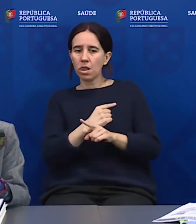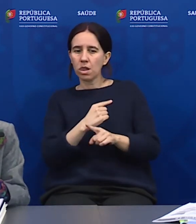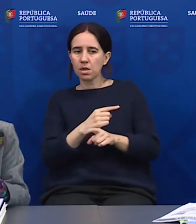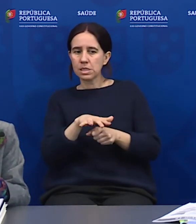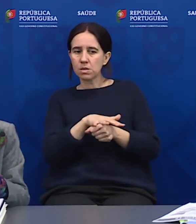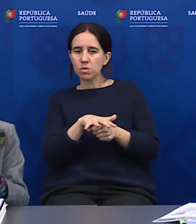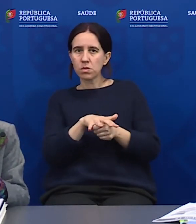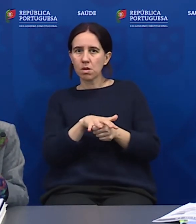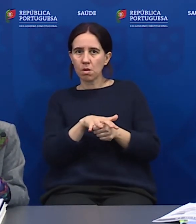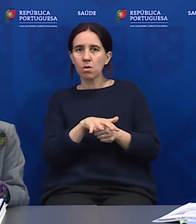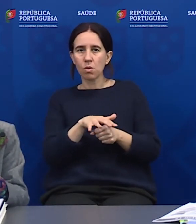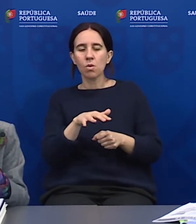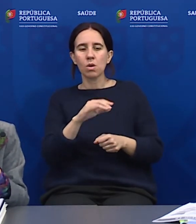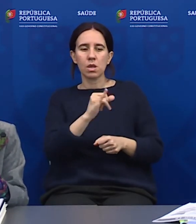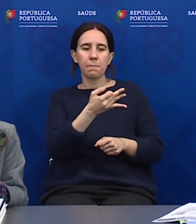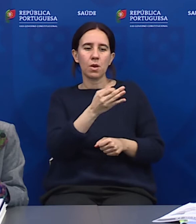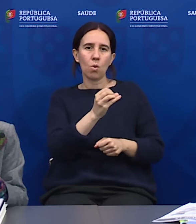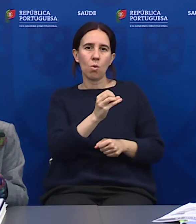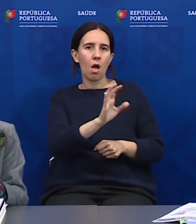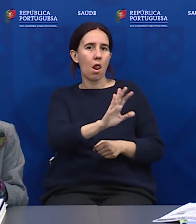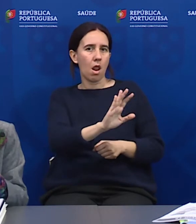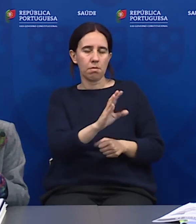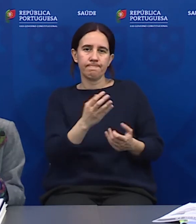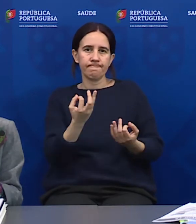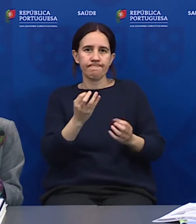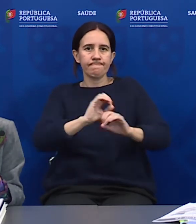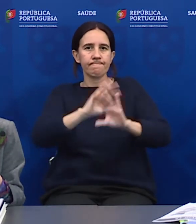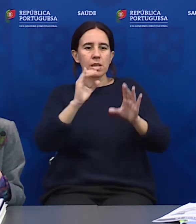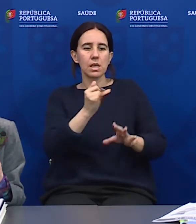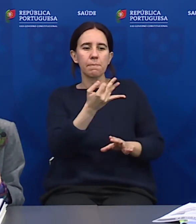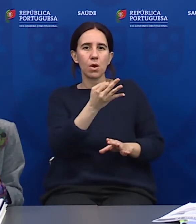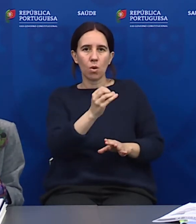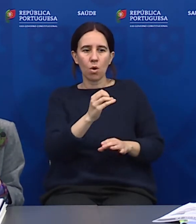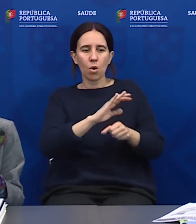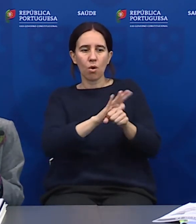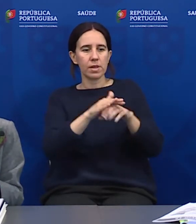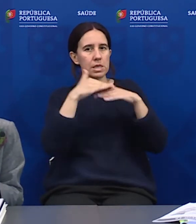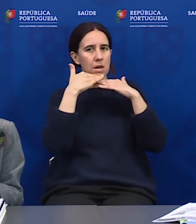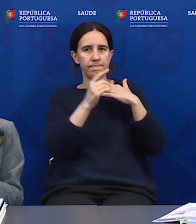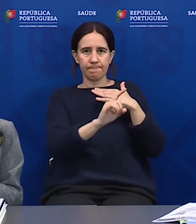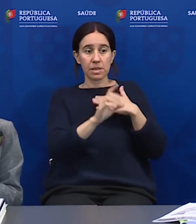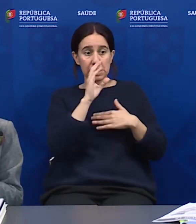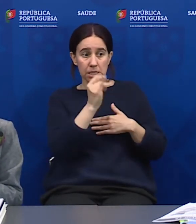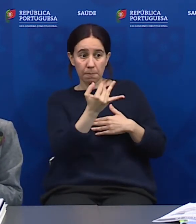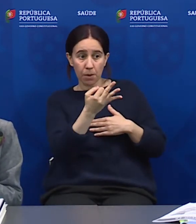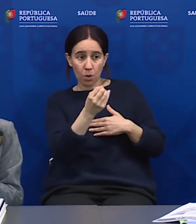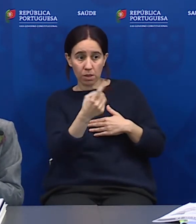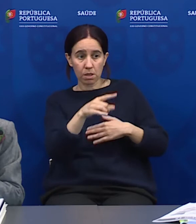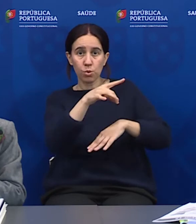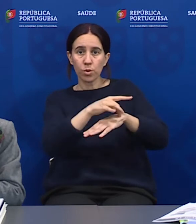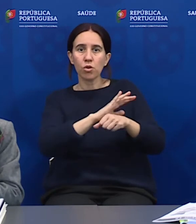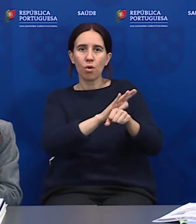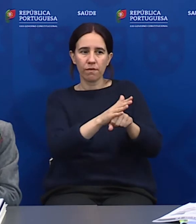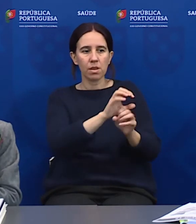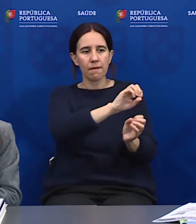desta situação os IPO, obviamente, porque os IPO não vão internar Covid. Se um IPO tiver um doente Covid,